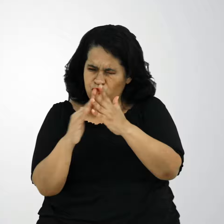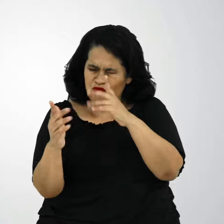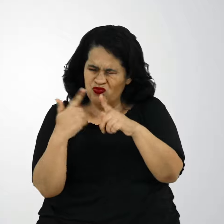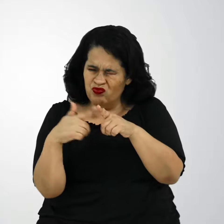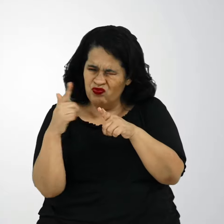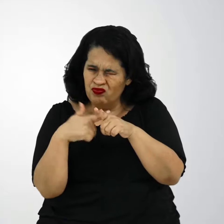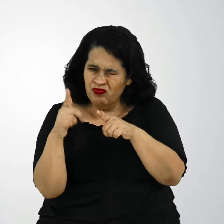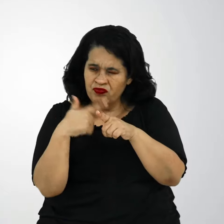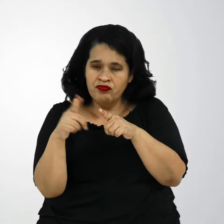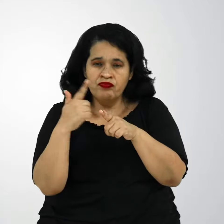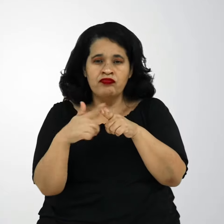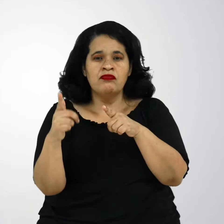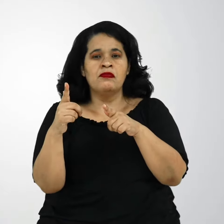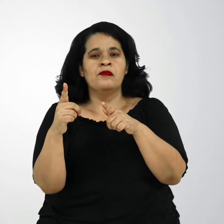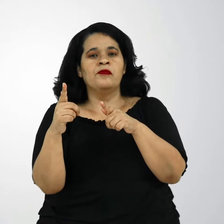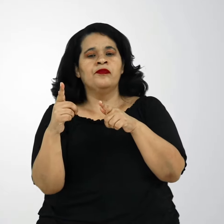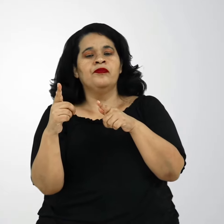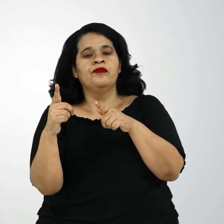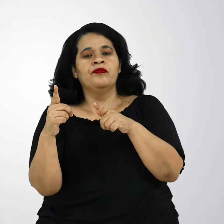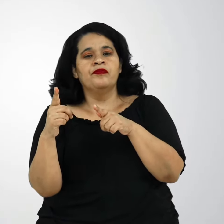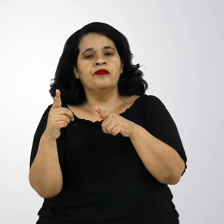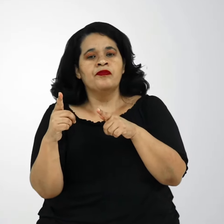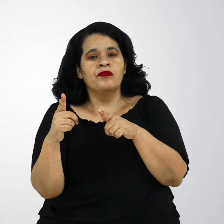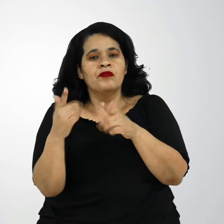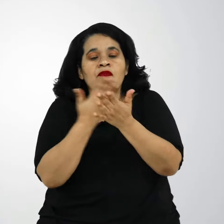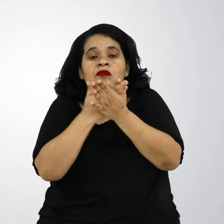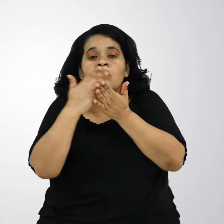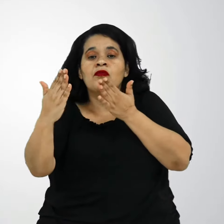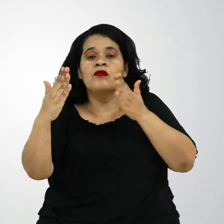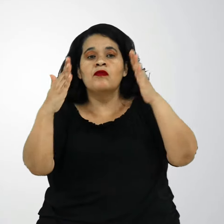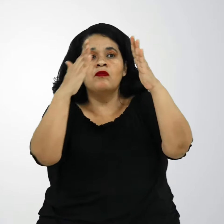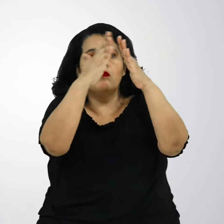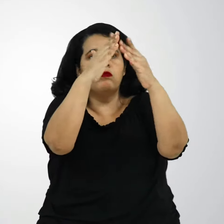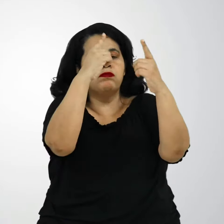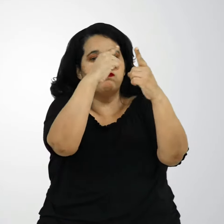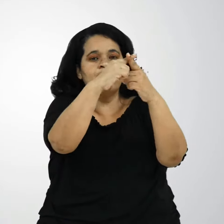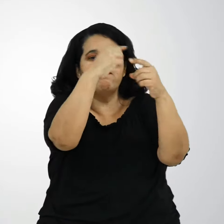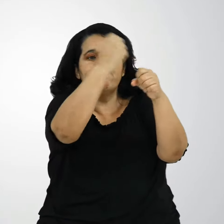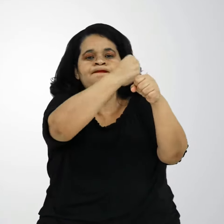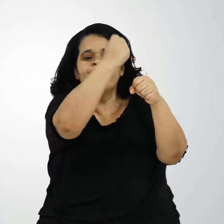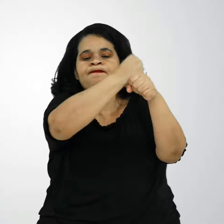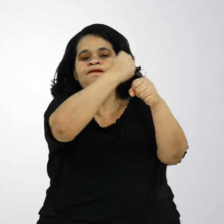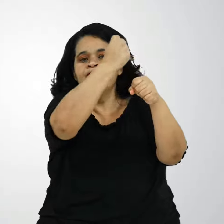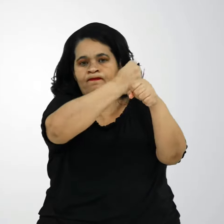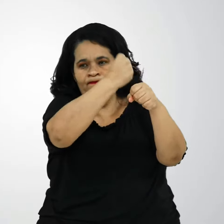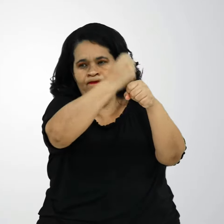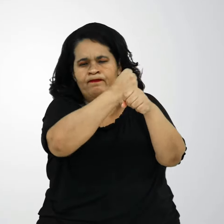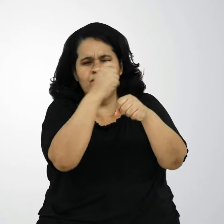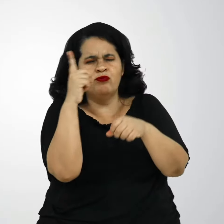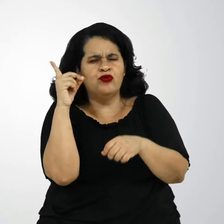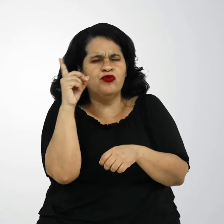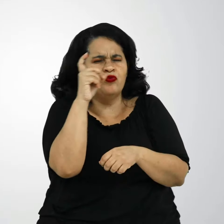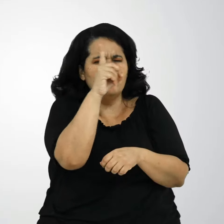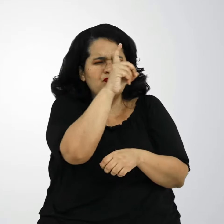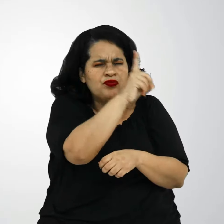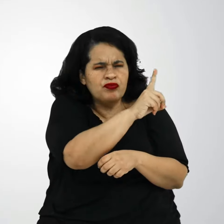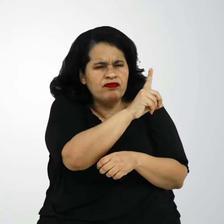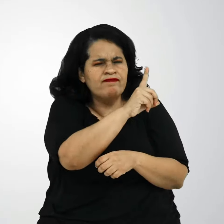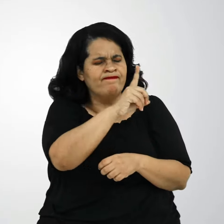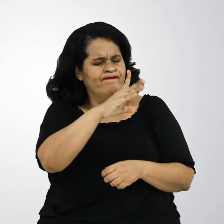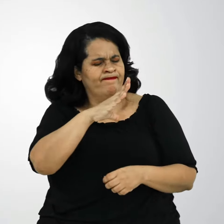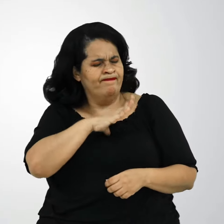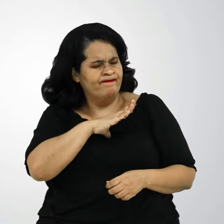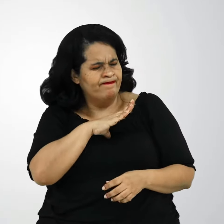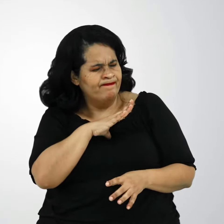dificuldades. O templo, né, vai ser reconstruído na época de Zorobabel, com muita dificuldade ali, a cidade vão